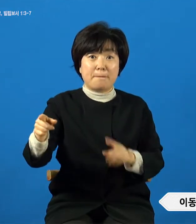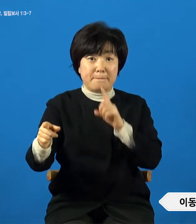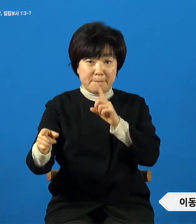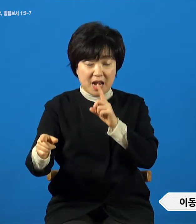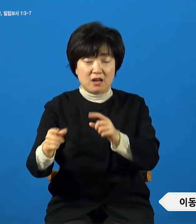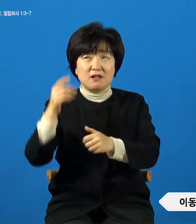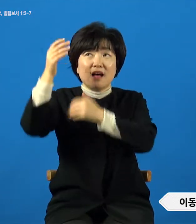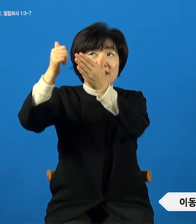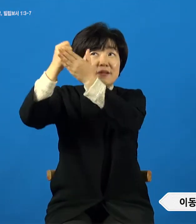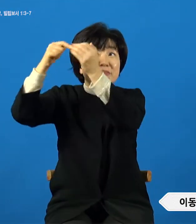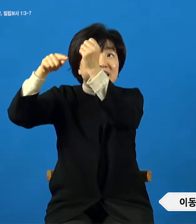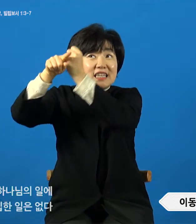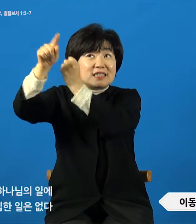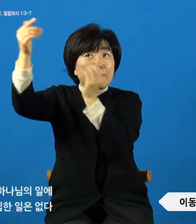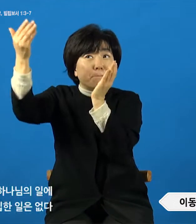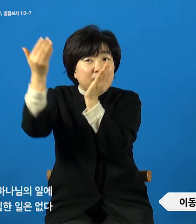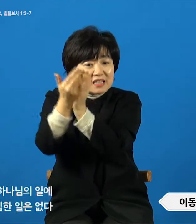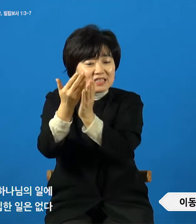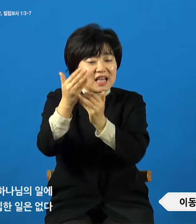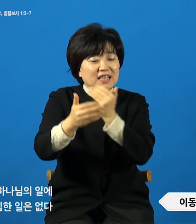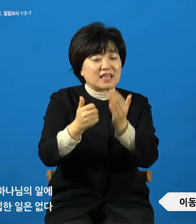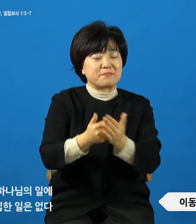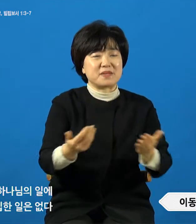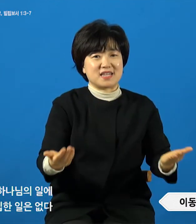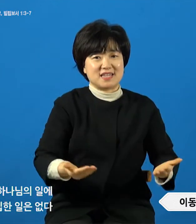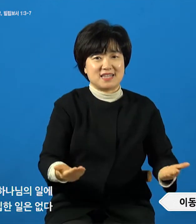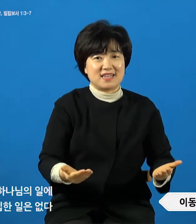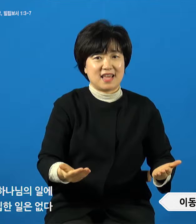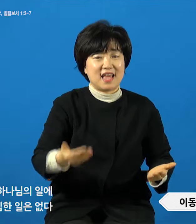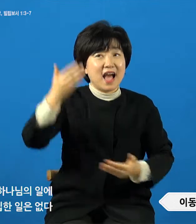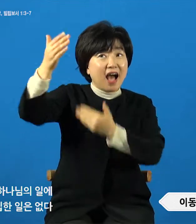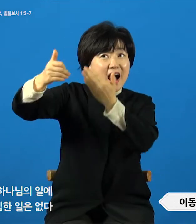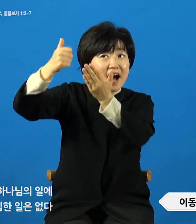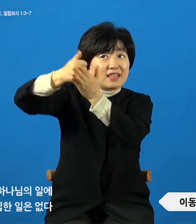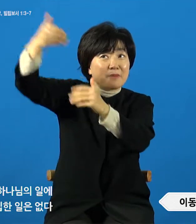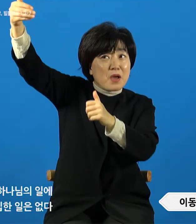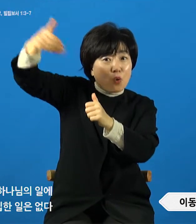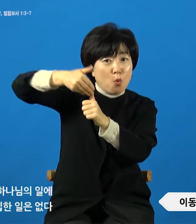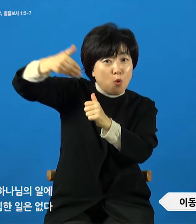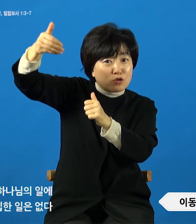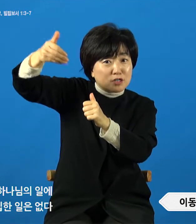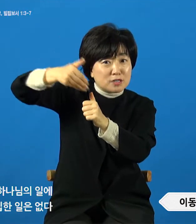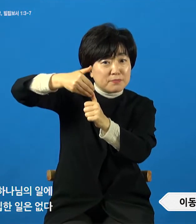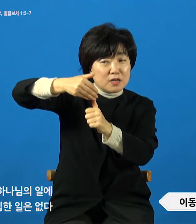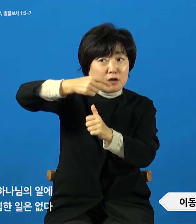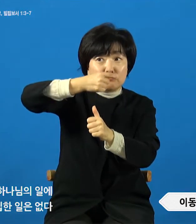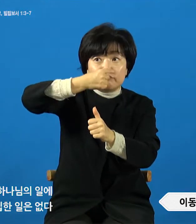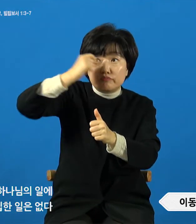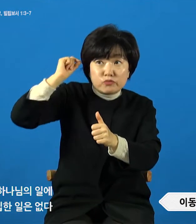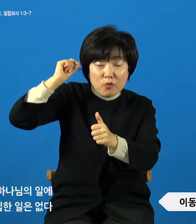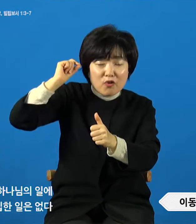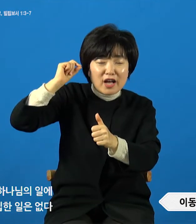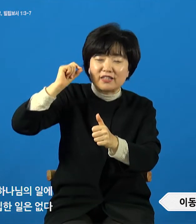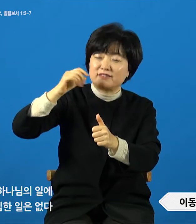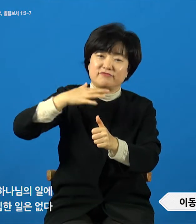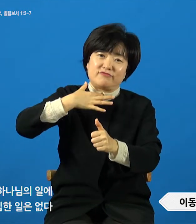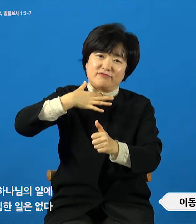하나님의 뜻에 맞는 하나님의 일에 하나님의 공급이 결핍한 일은 결코